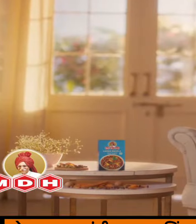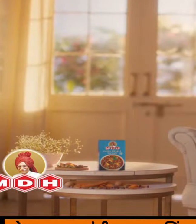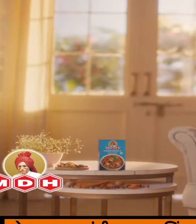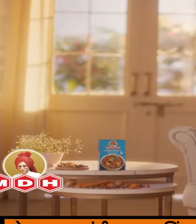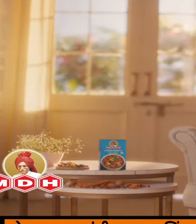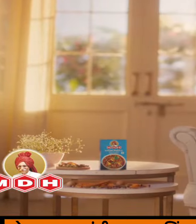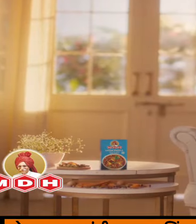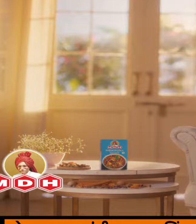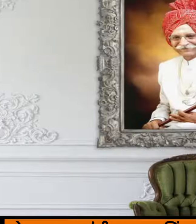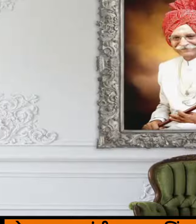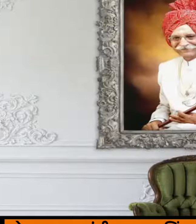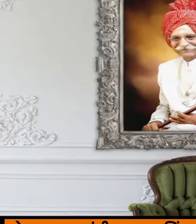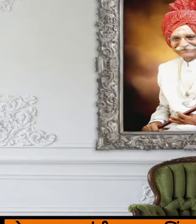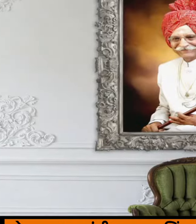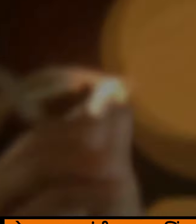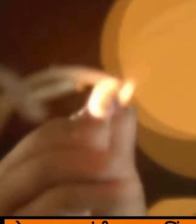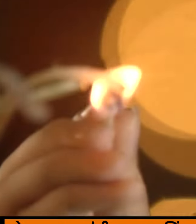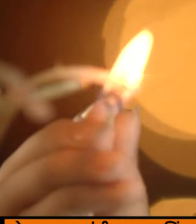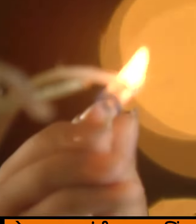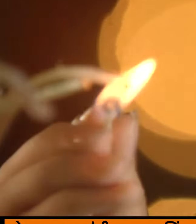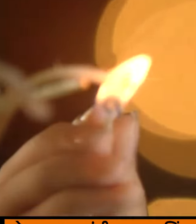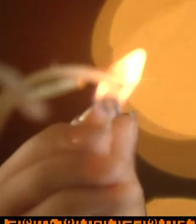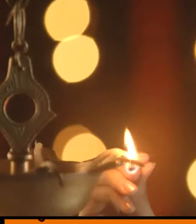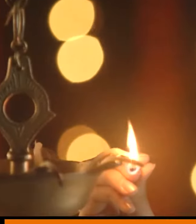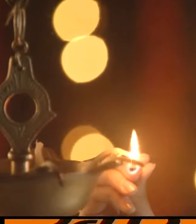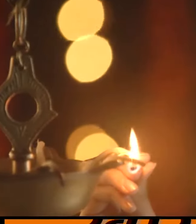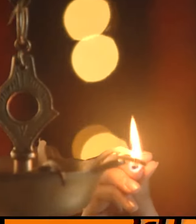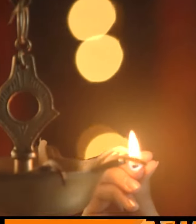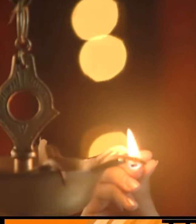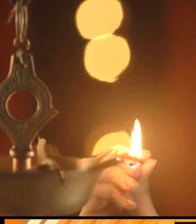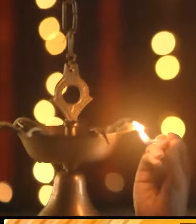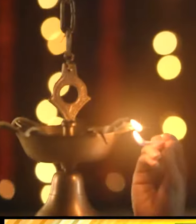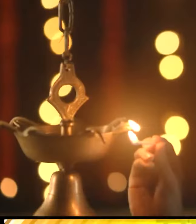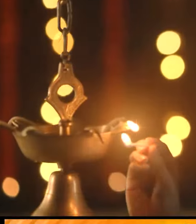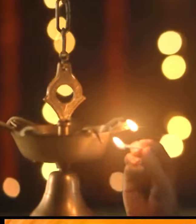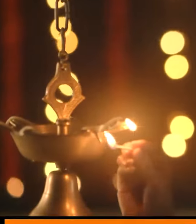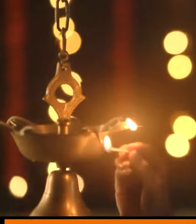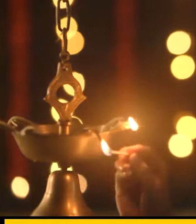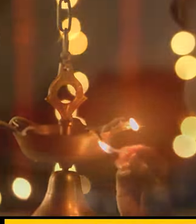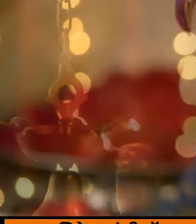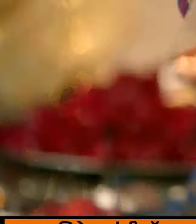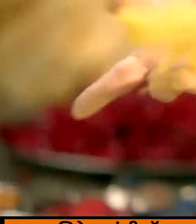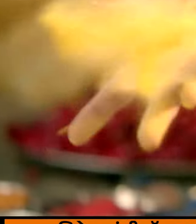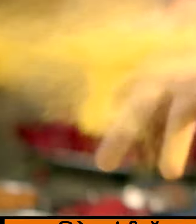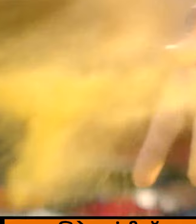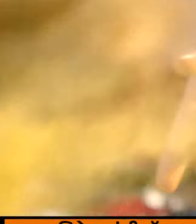है स्वाद से जुड़ा। बेटियां घर की रौनक हैं,